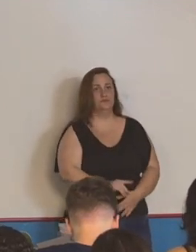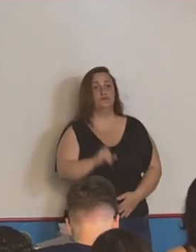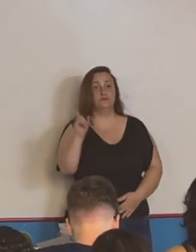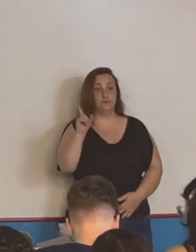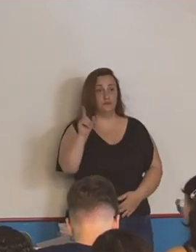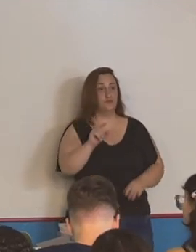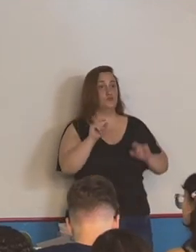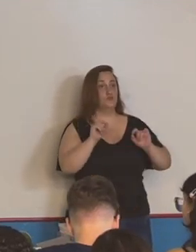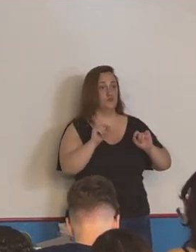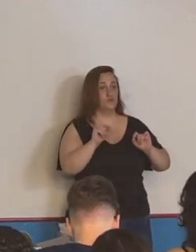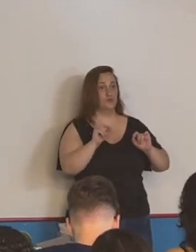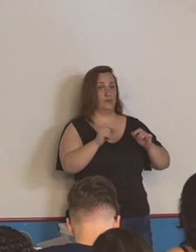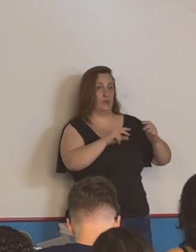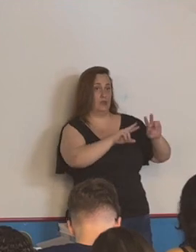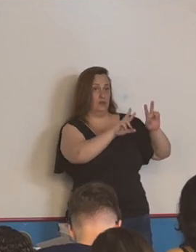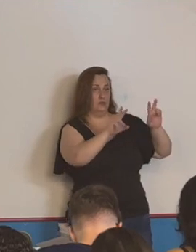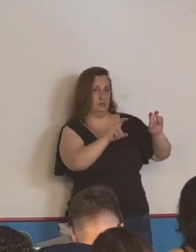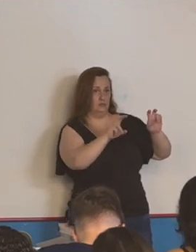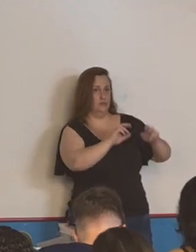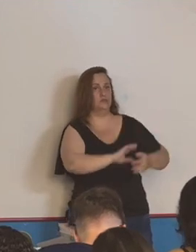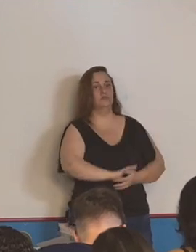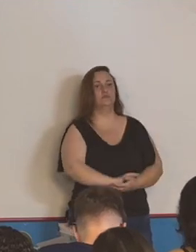esse trabalho, ele fala